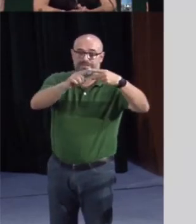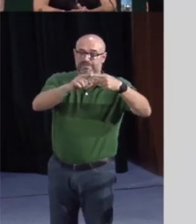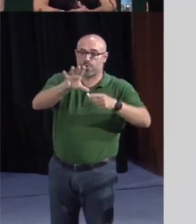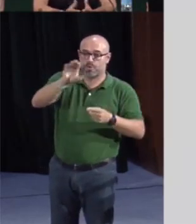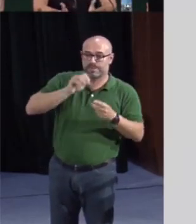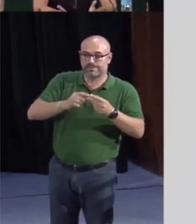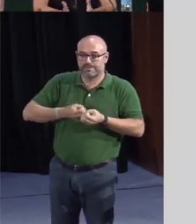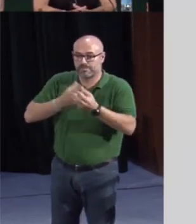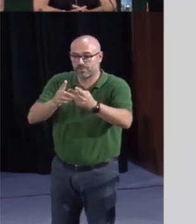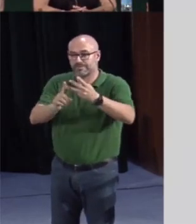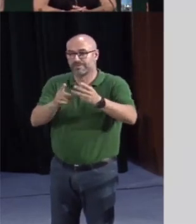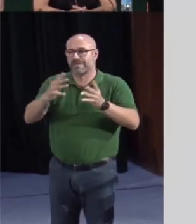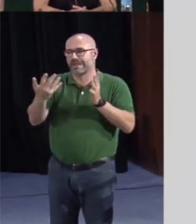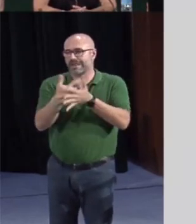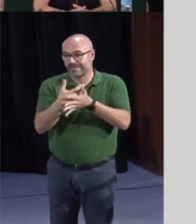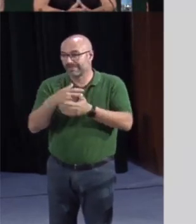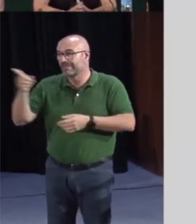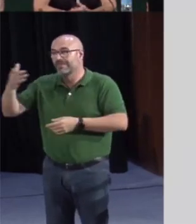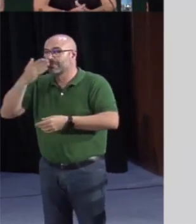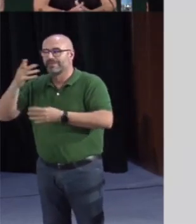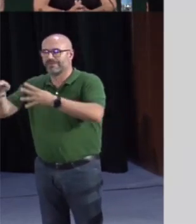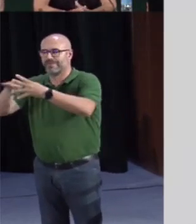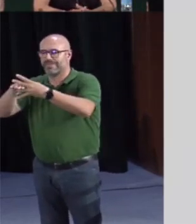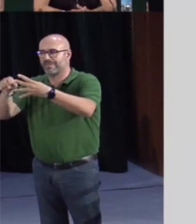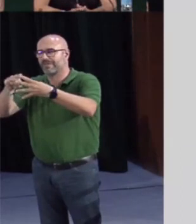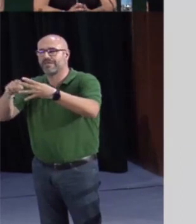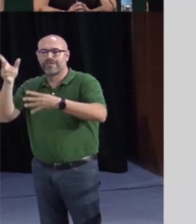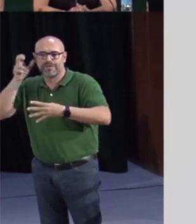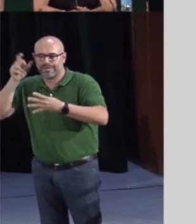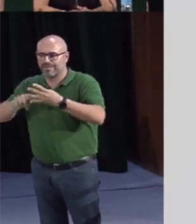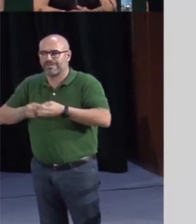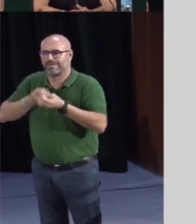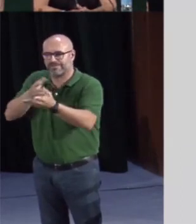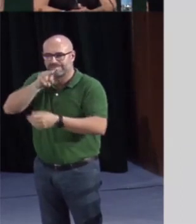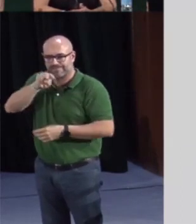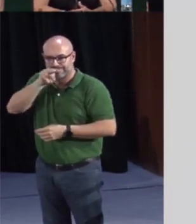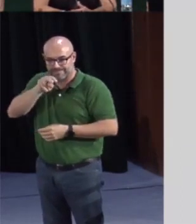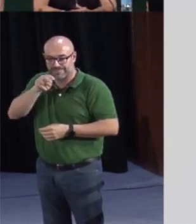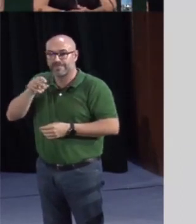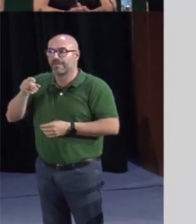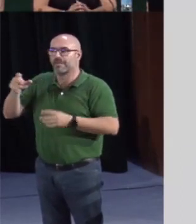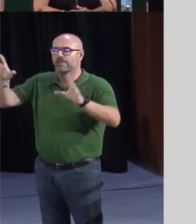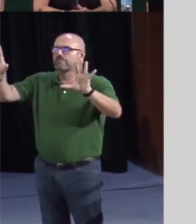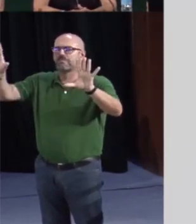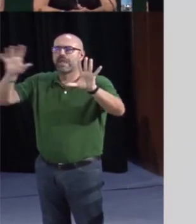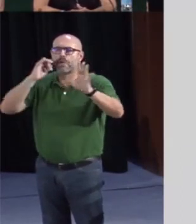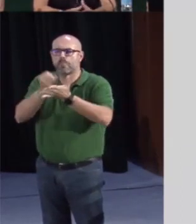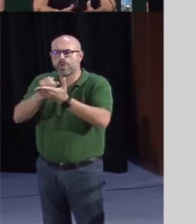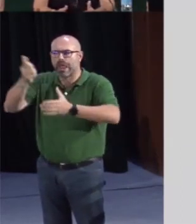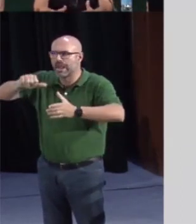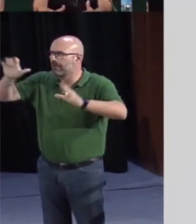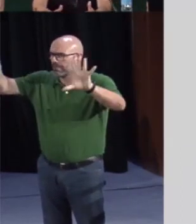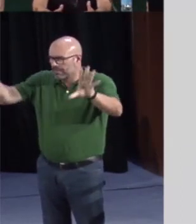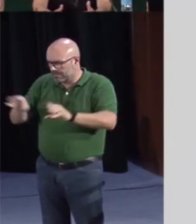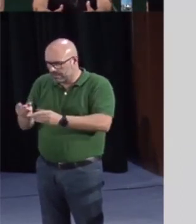recopilando del modelo, a través del Instituto Cervantes, los modelos de examen del DELE, del Diploma de Español para Extranjeros.